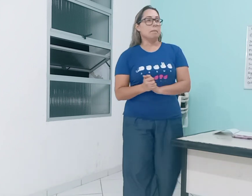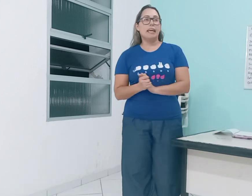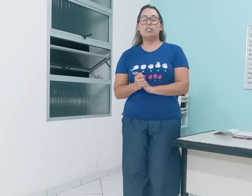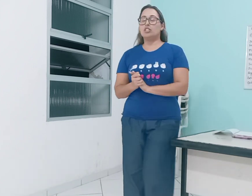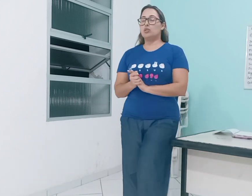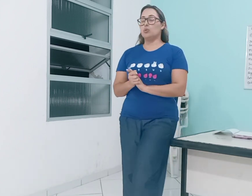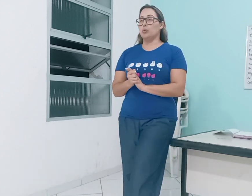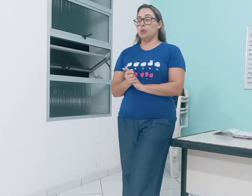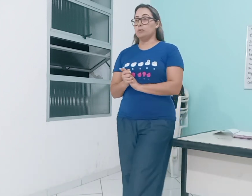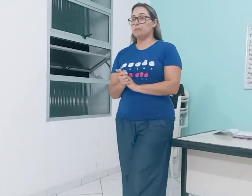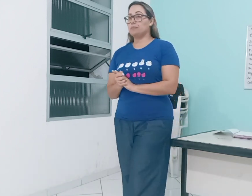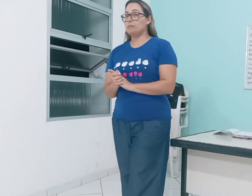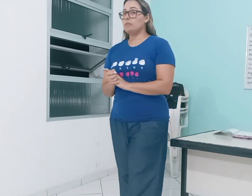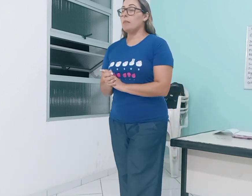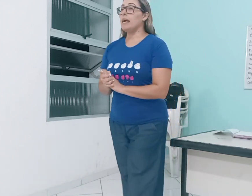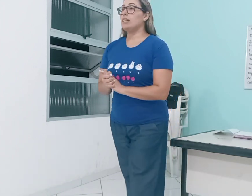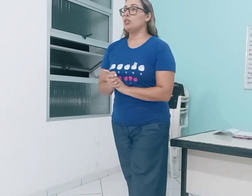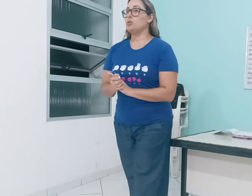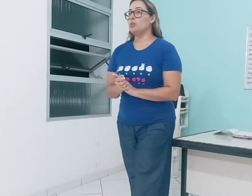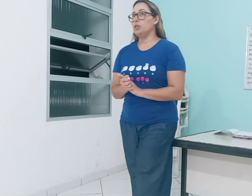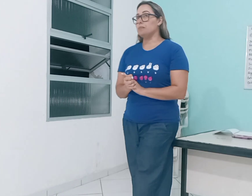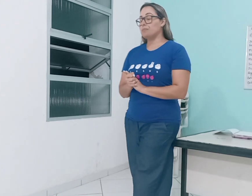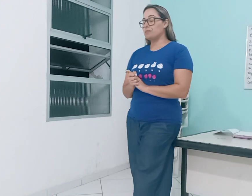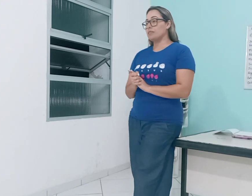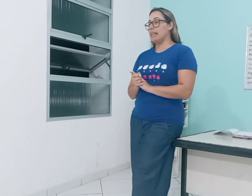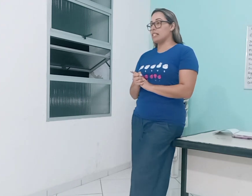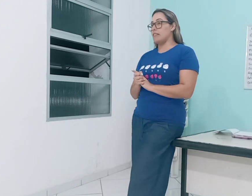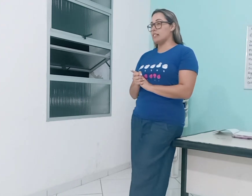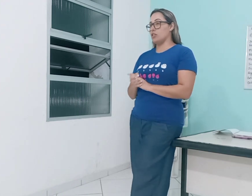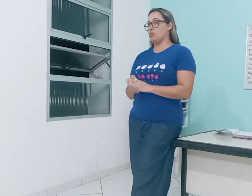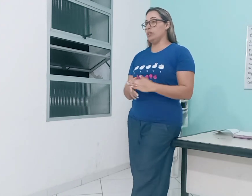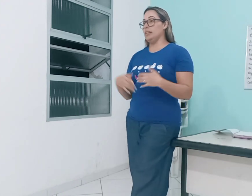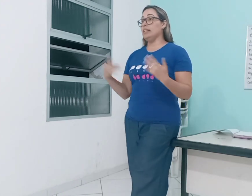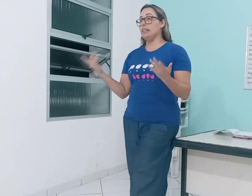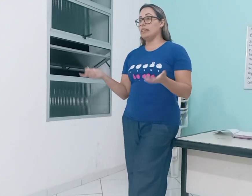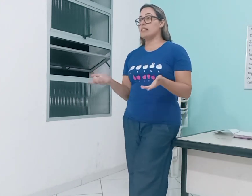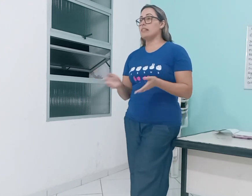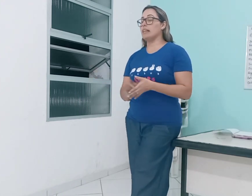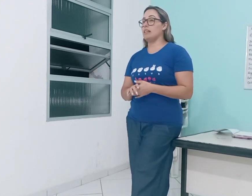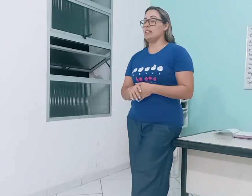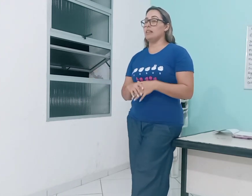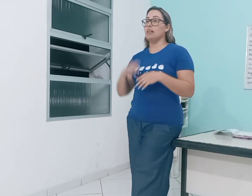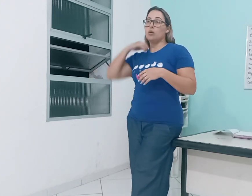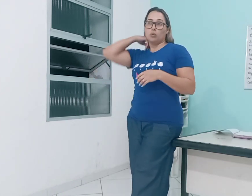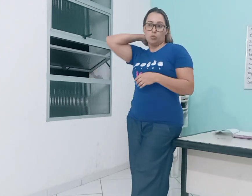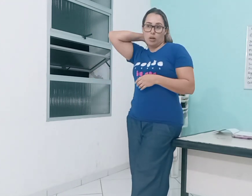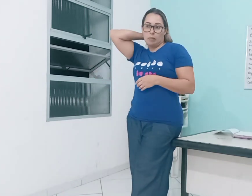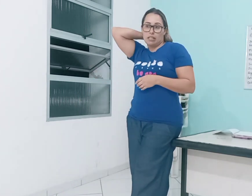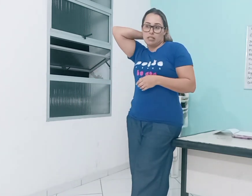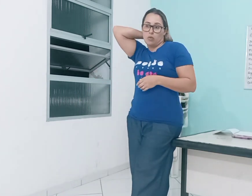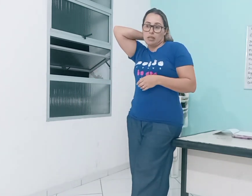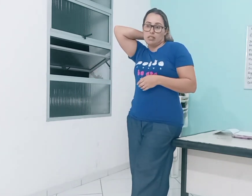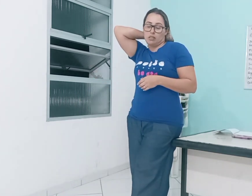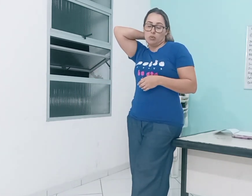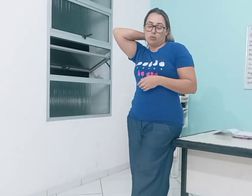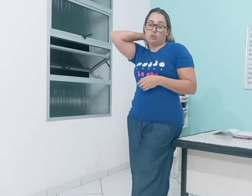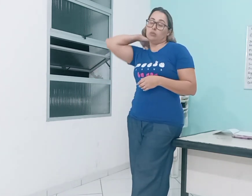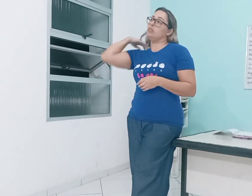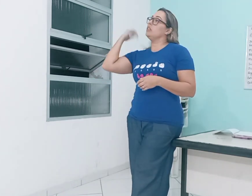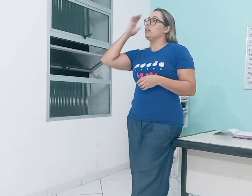Mês de junho. Mês de junho tem as festas juninas, né, que culturalmente são conhecidas